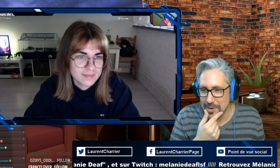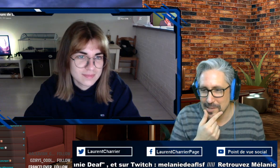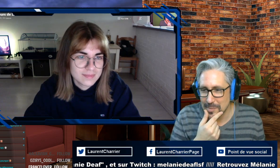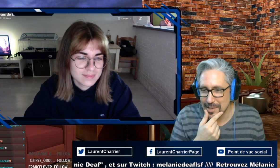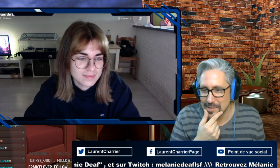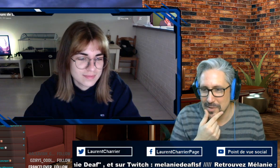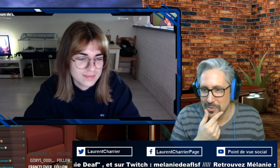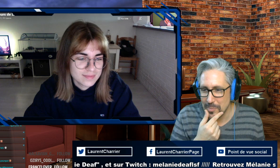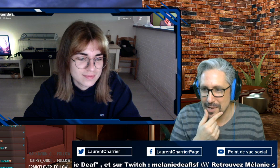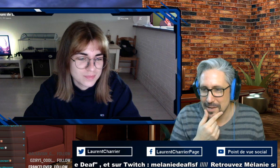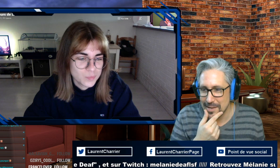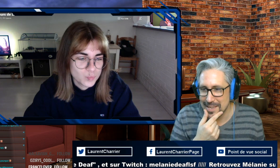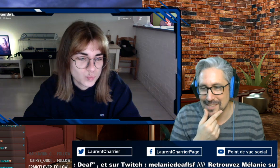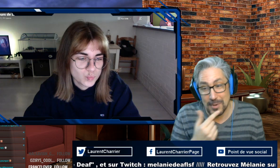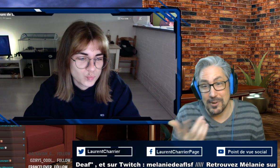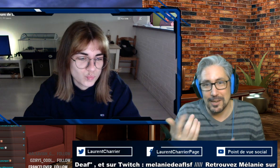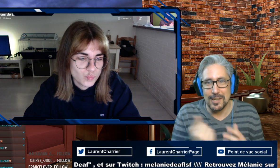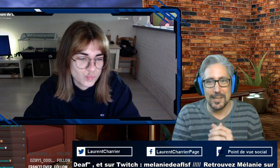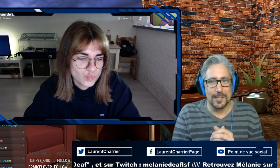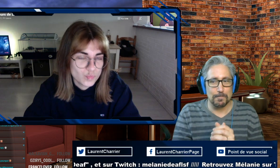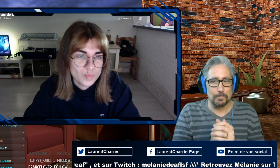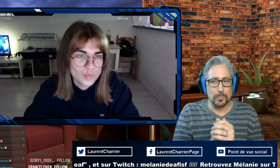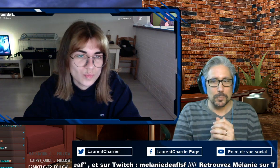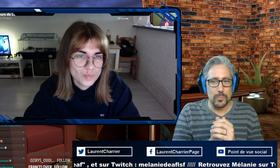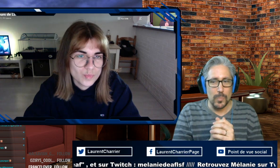pourquoi. On voyait ses mains qui se déformaient. Ben voilà.